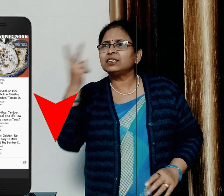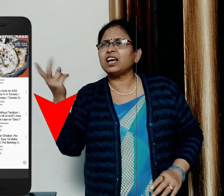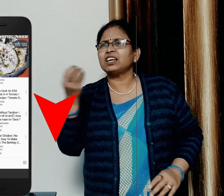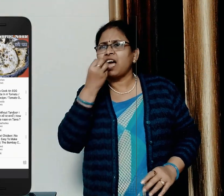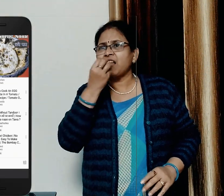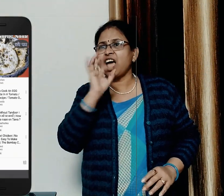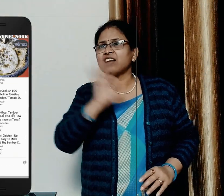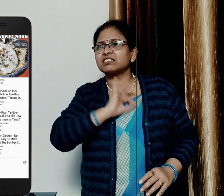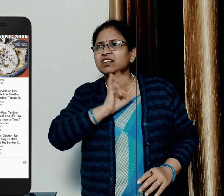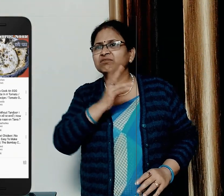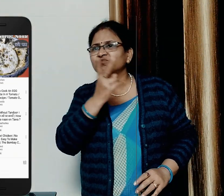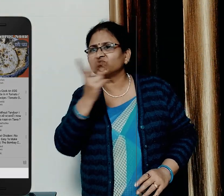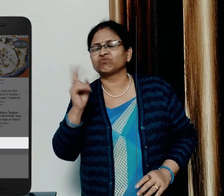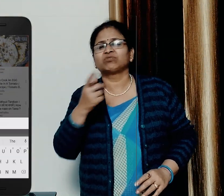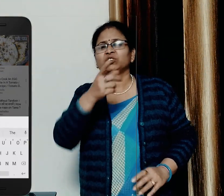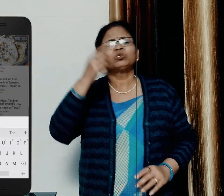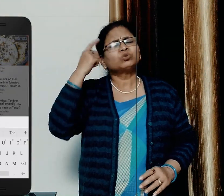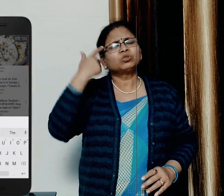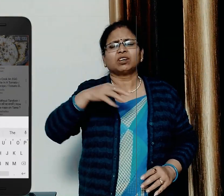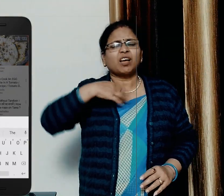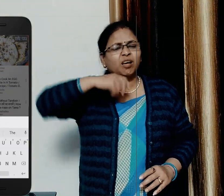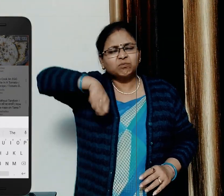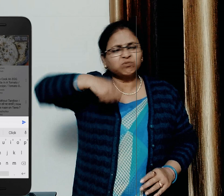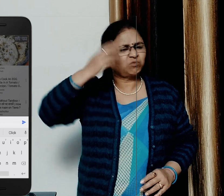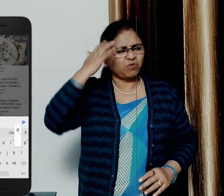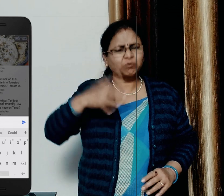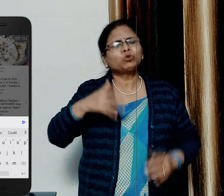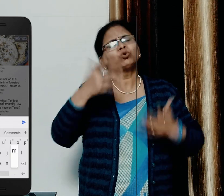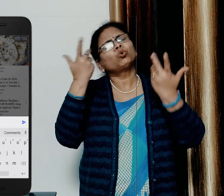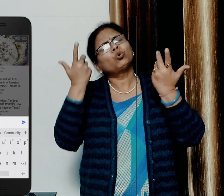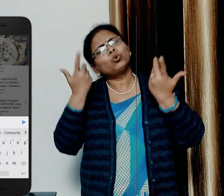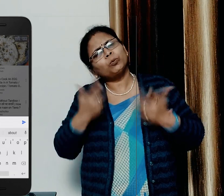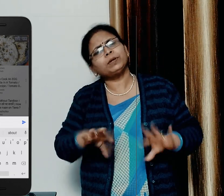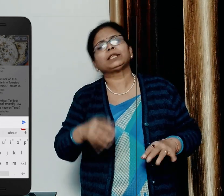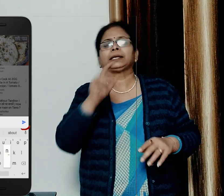आप नेक्स्ट वीडियो किस सेसिपिकी देखना चाहते हैं प्लीज मुझे कमेंट बॉक्स में जरूर बताईए